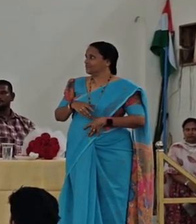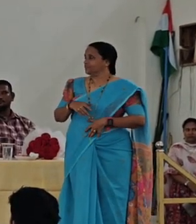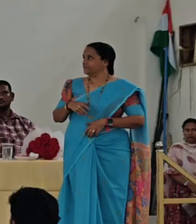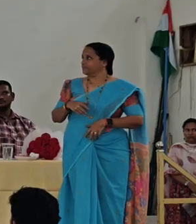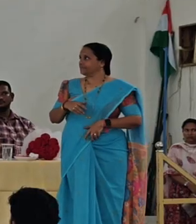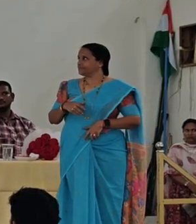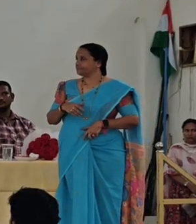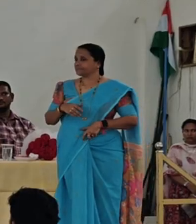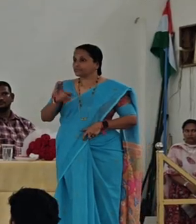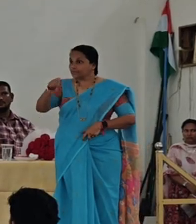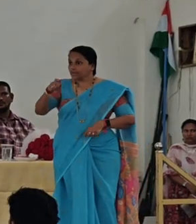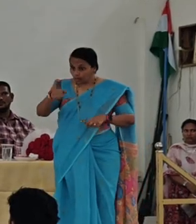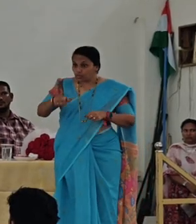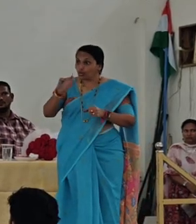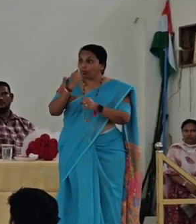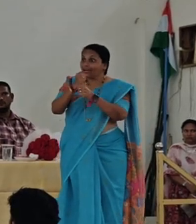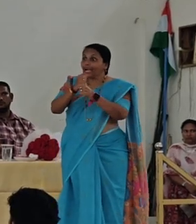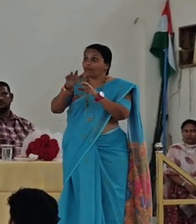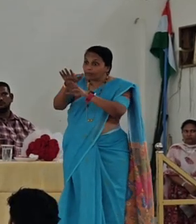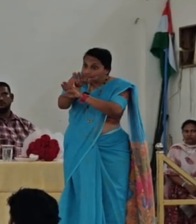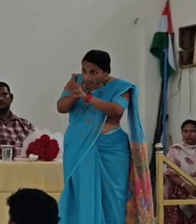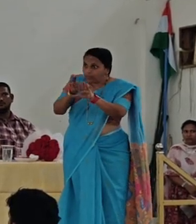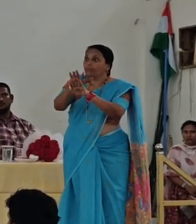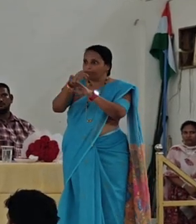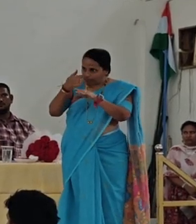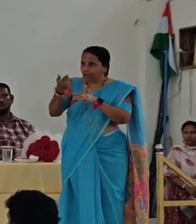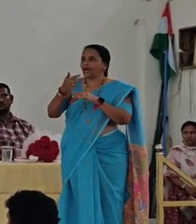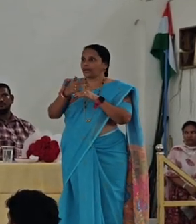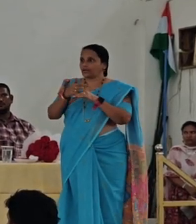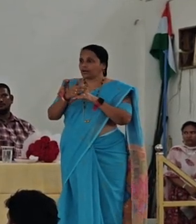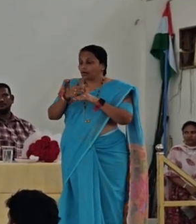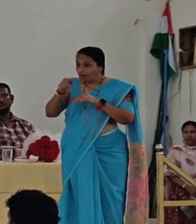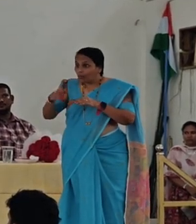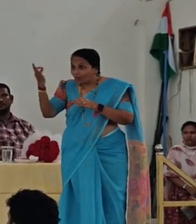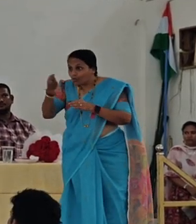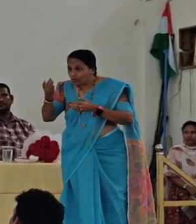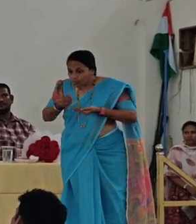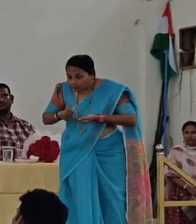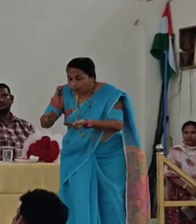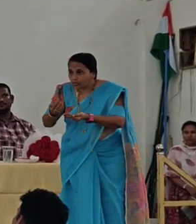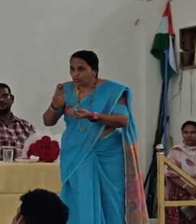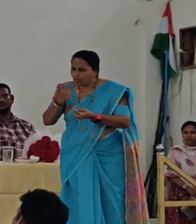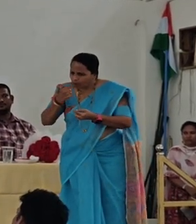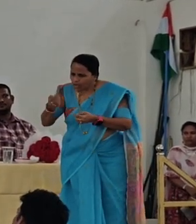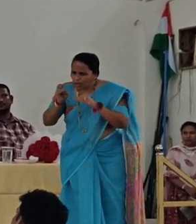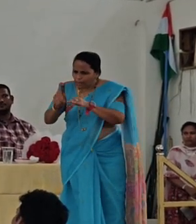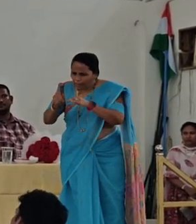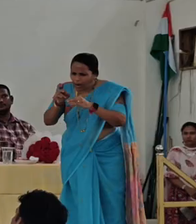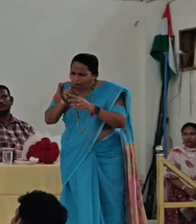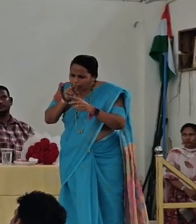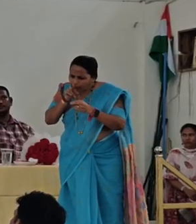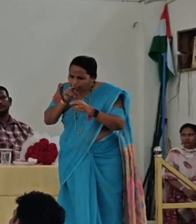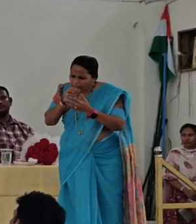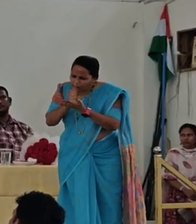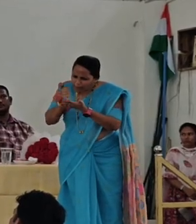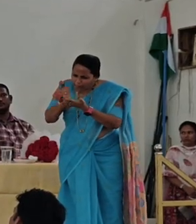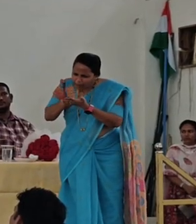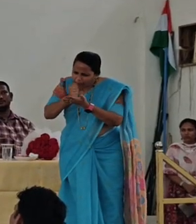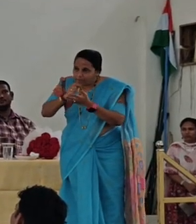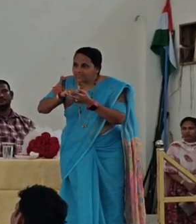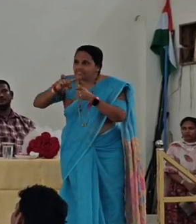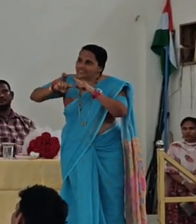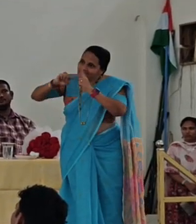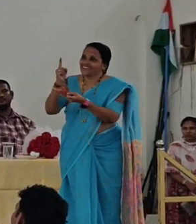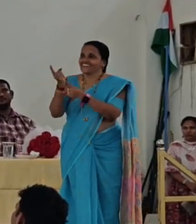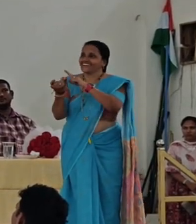కాబట్టి దానికి ప్రభుత్వం కూడా ఎంతో సహాయం చేస్తుంది. అటువంటి చిన్నపిల్లలను RPSK కార్యక్రమం